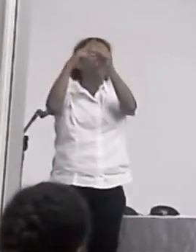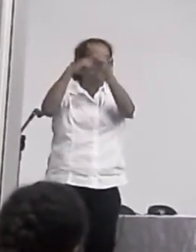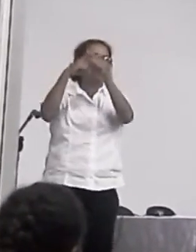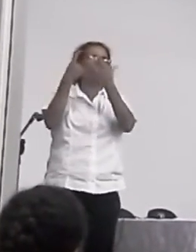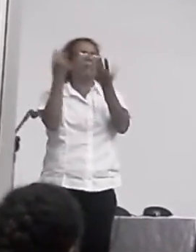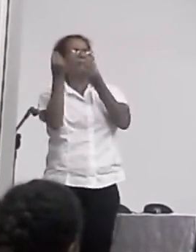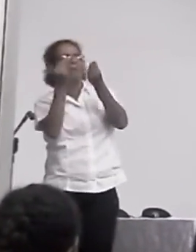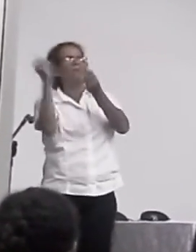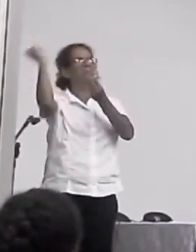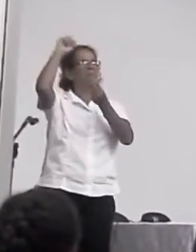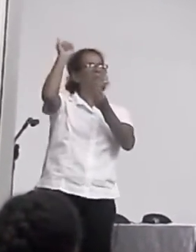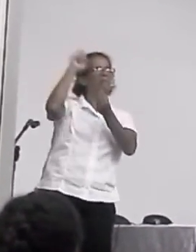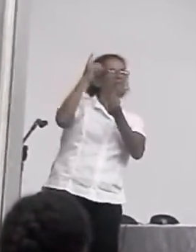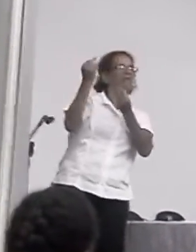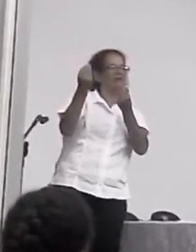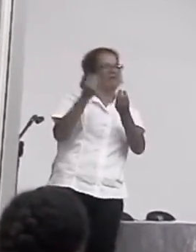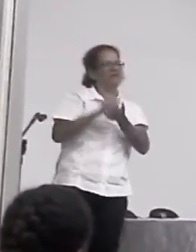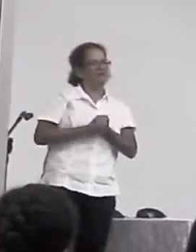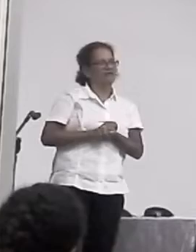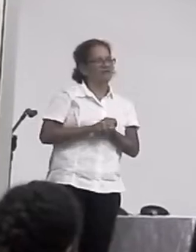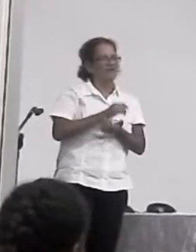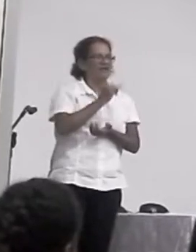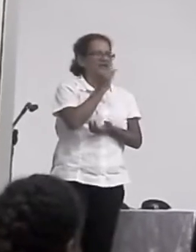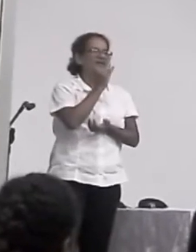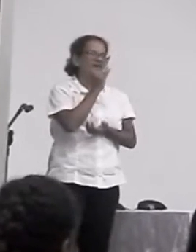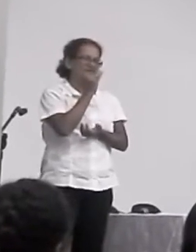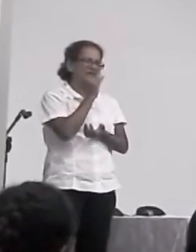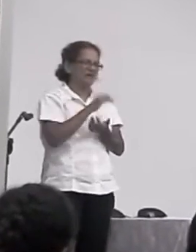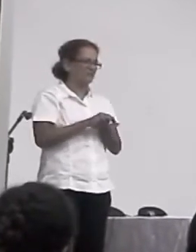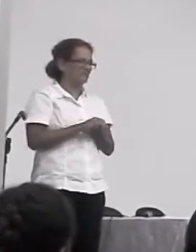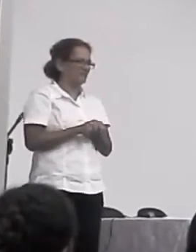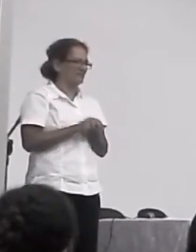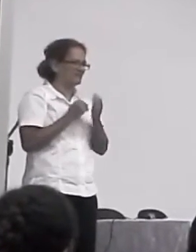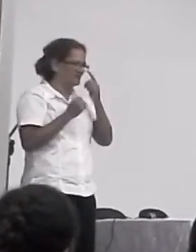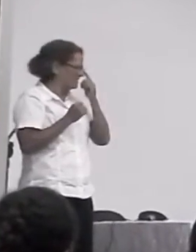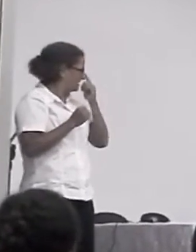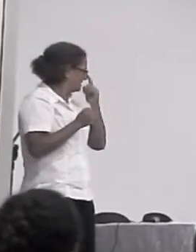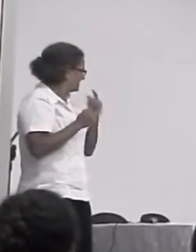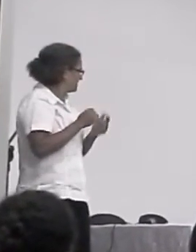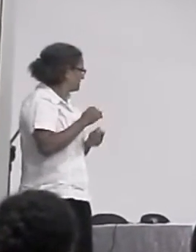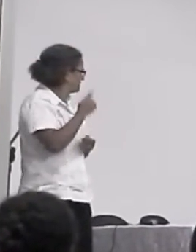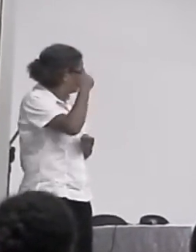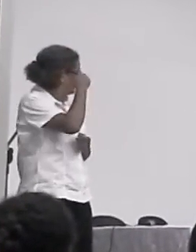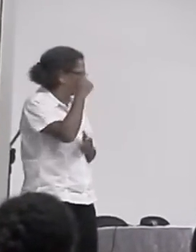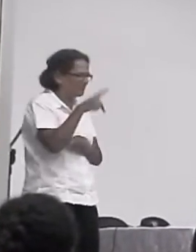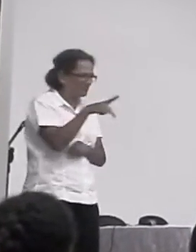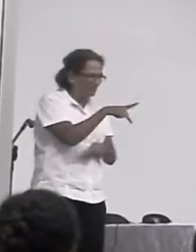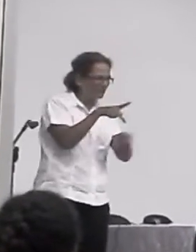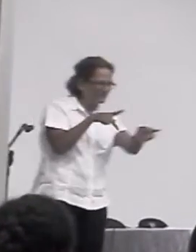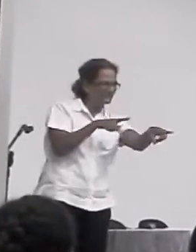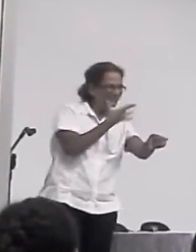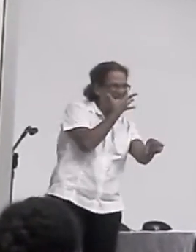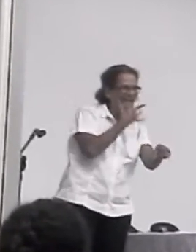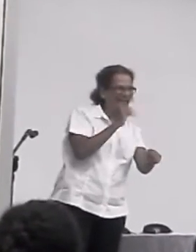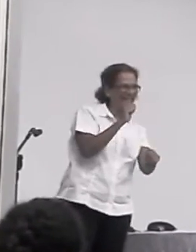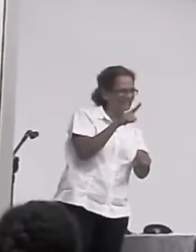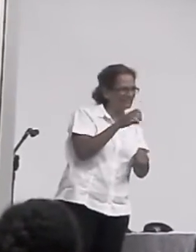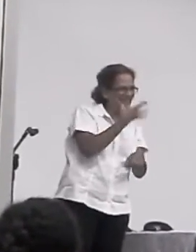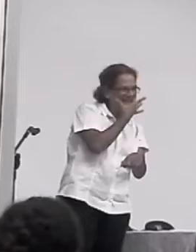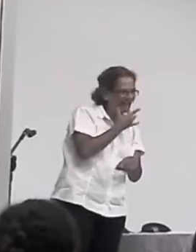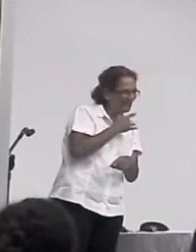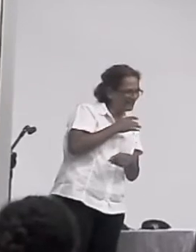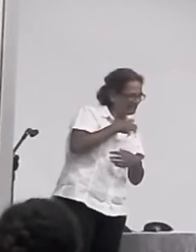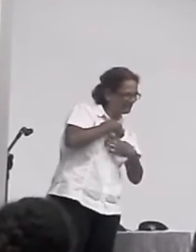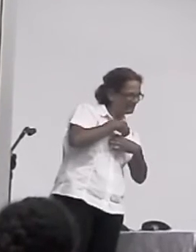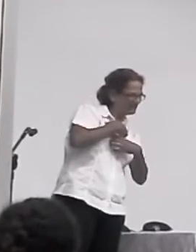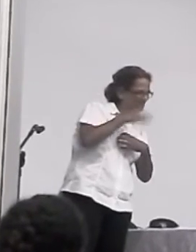né, o senhor professor Alexandre, de repente ele está lá, uma cara bem contenta, mas se de repente ele vê que ele